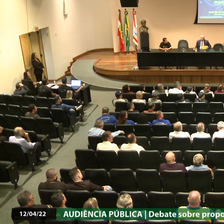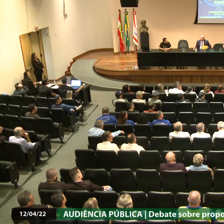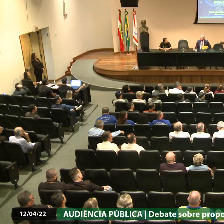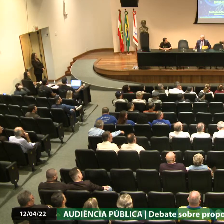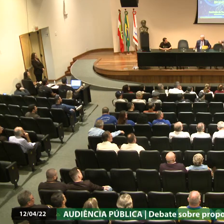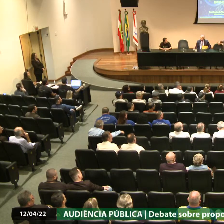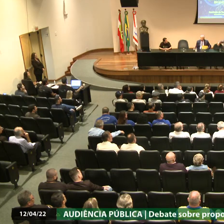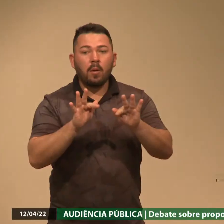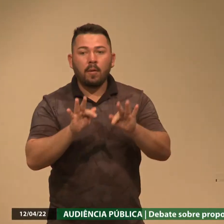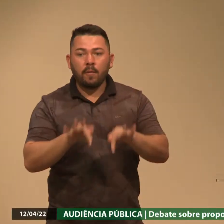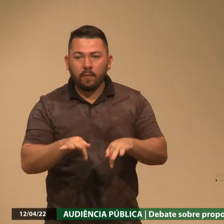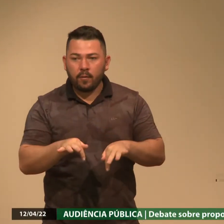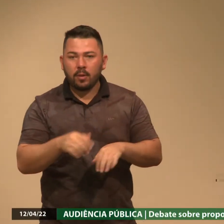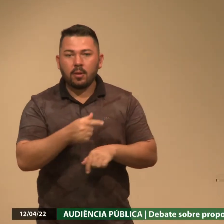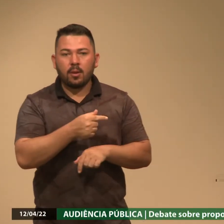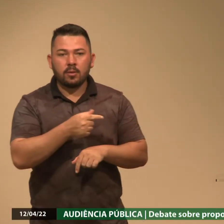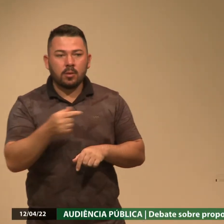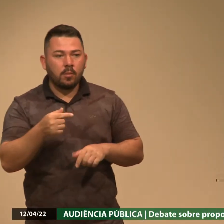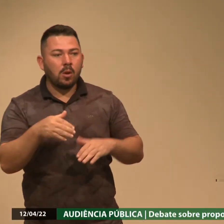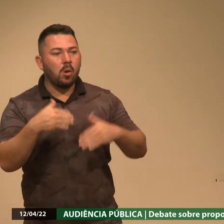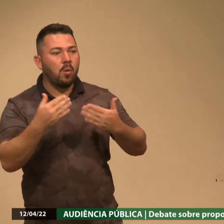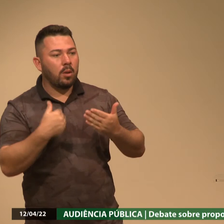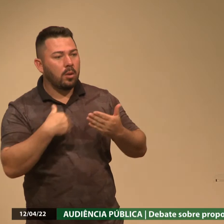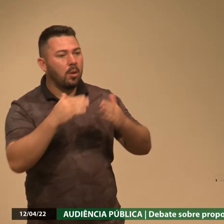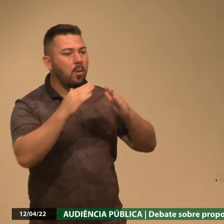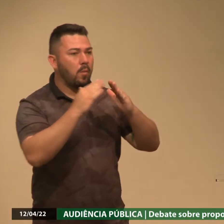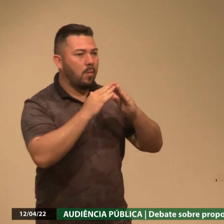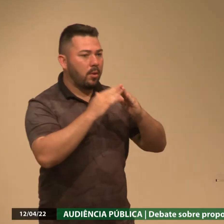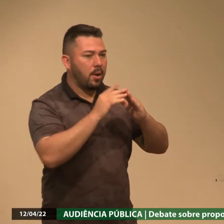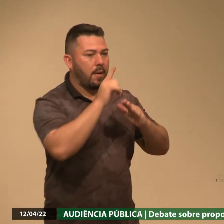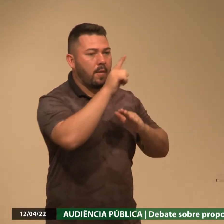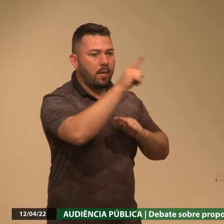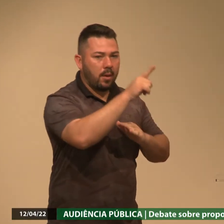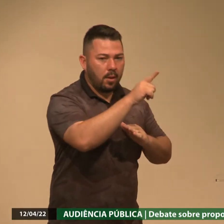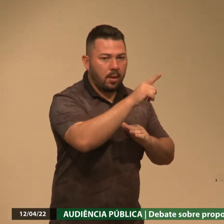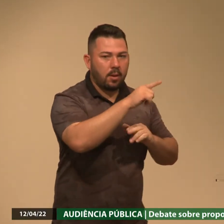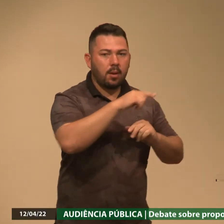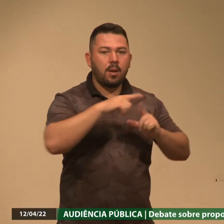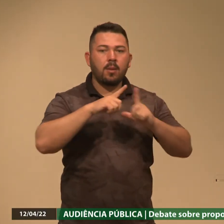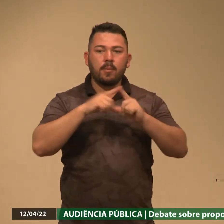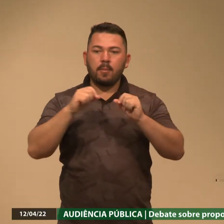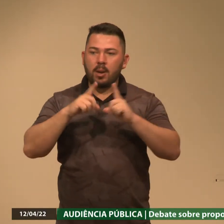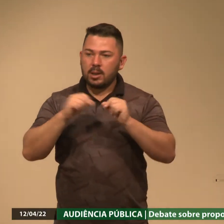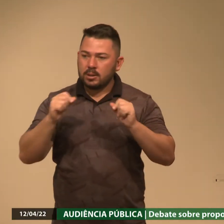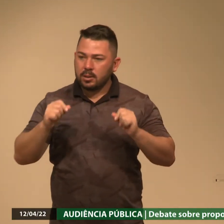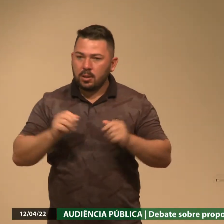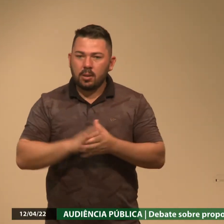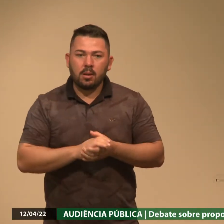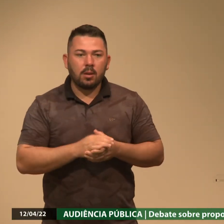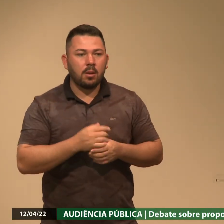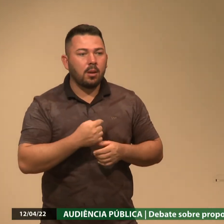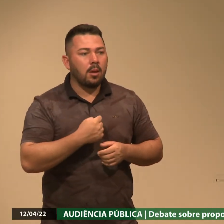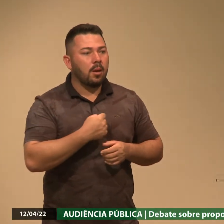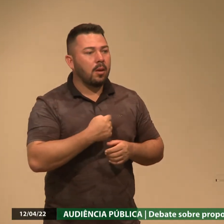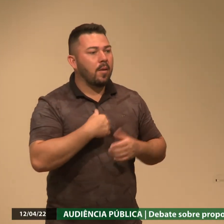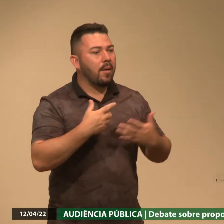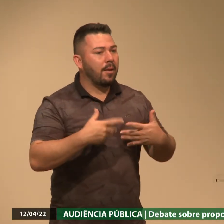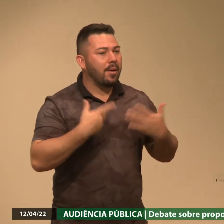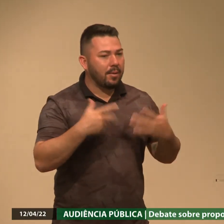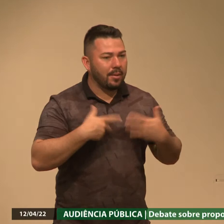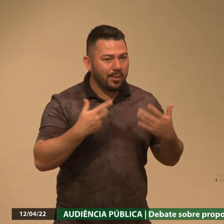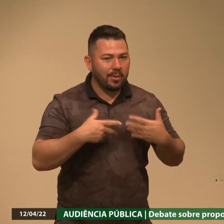fins de semana enquanto morava em Brasília afinal de contas exercício meu cargo lá eu era alegria